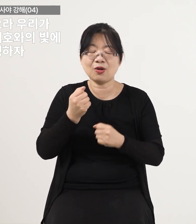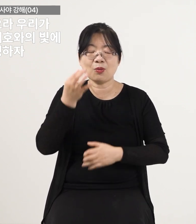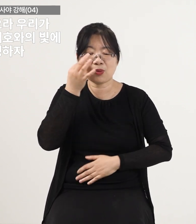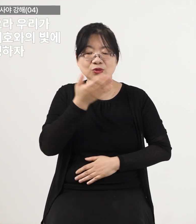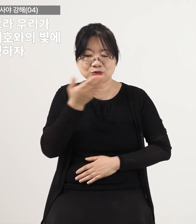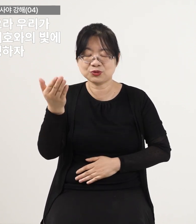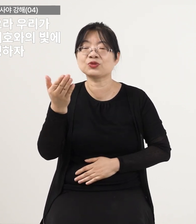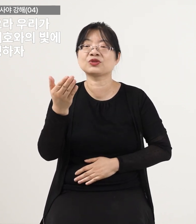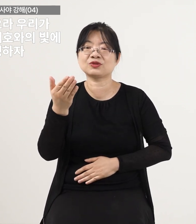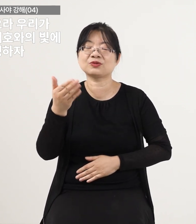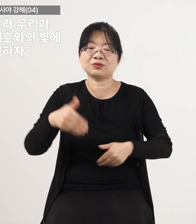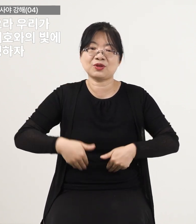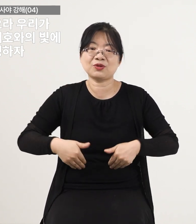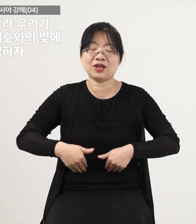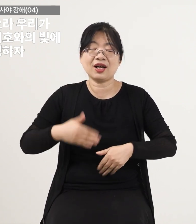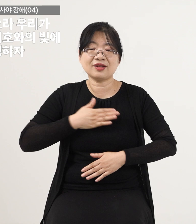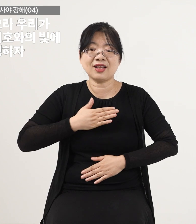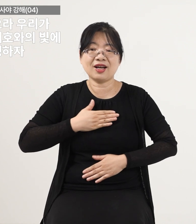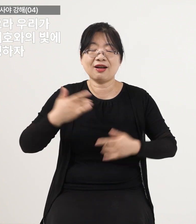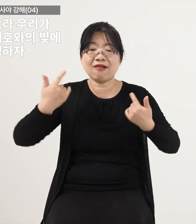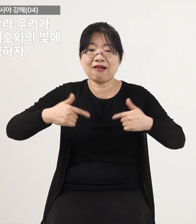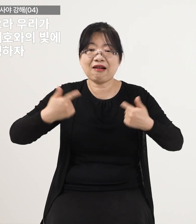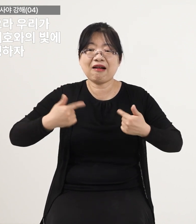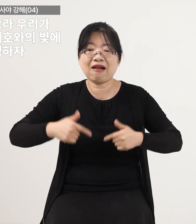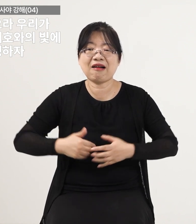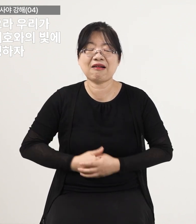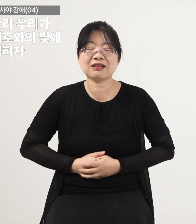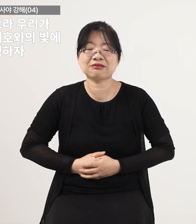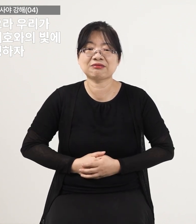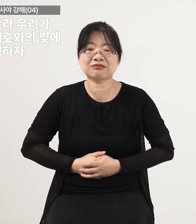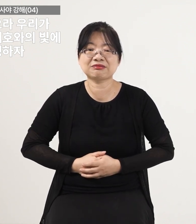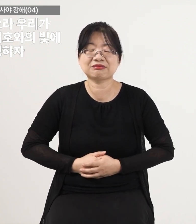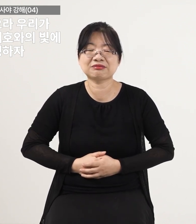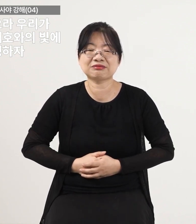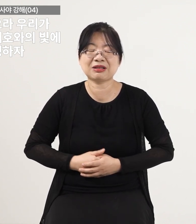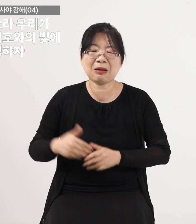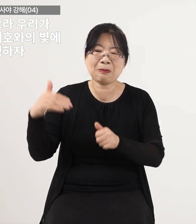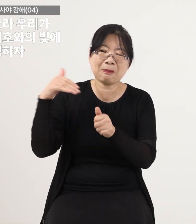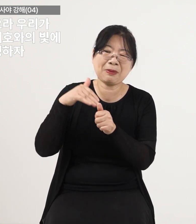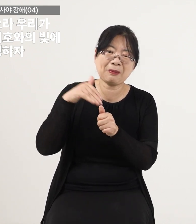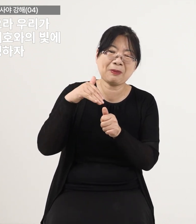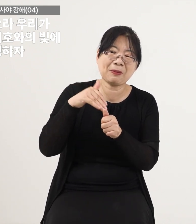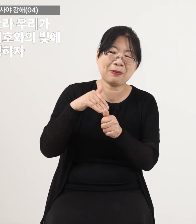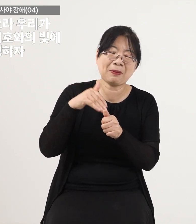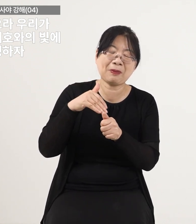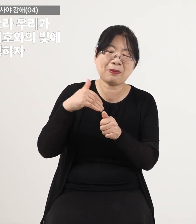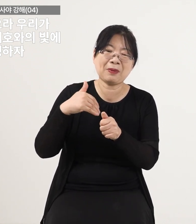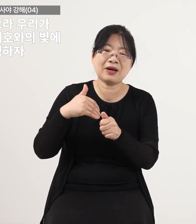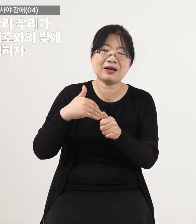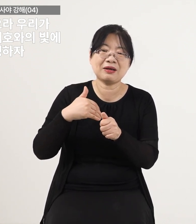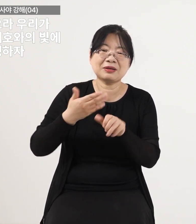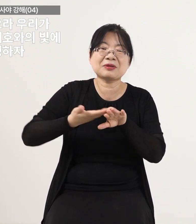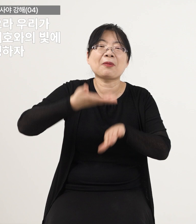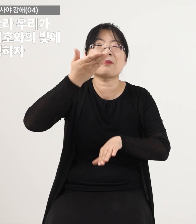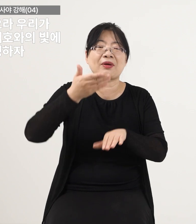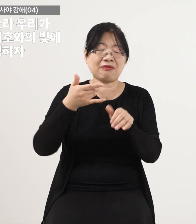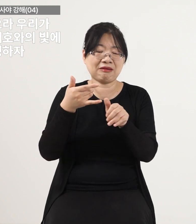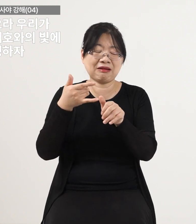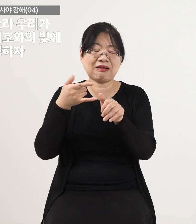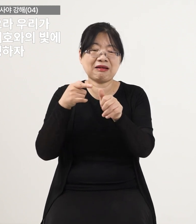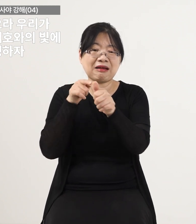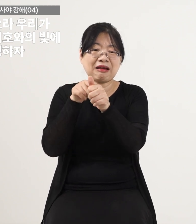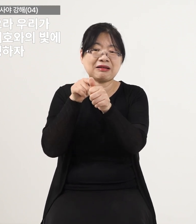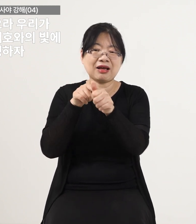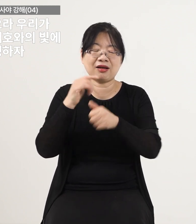만들고 나를 늘 힘들게 하는 내 고참에게